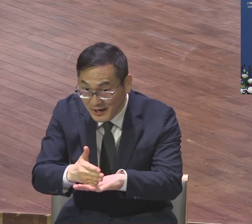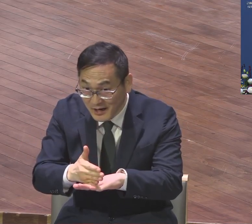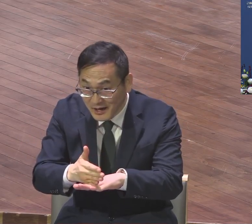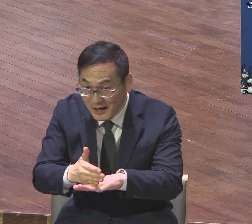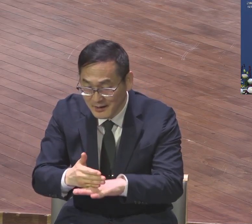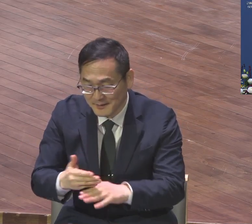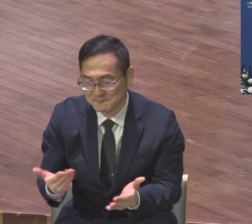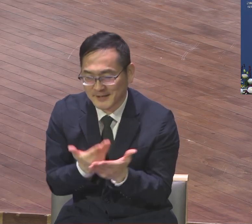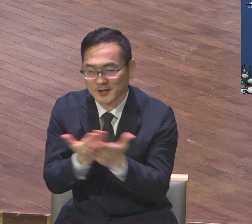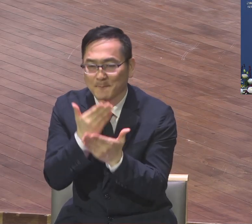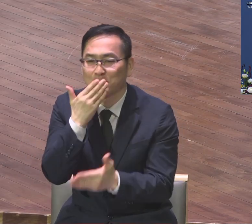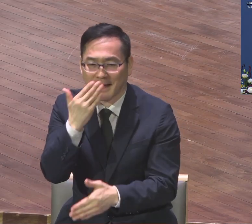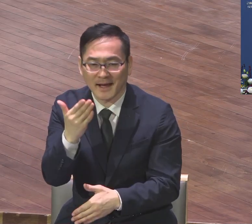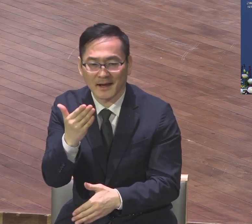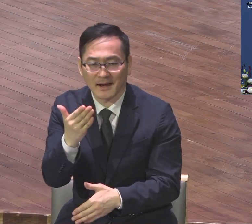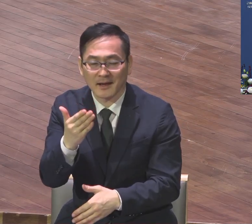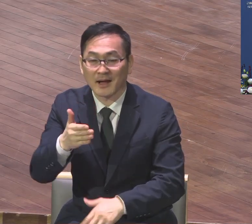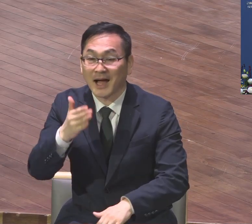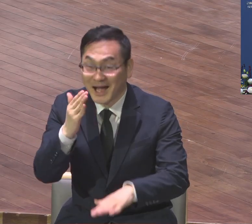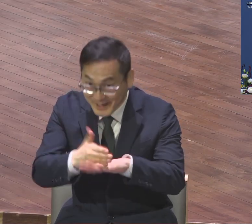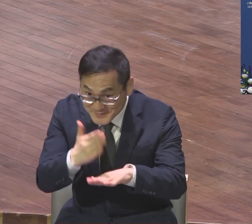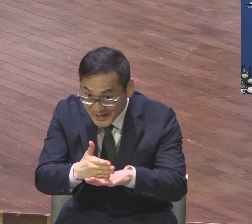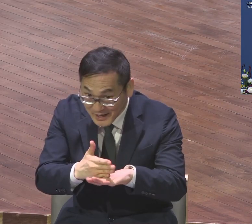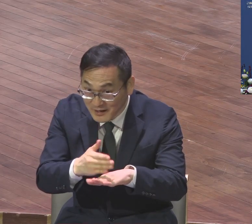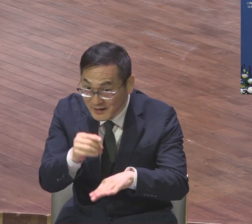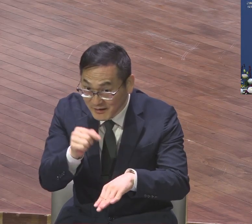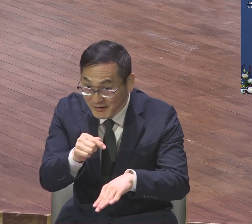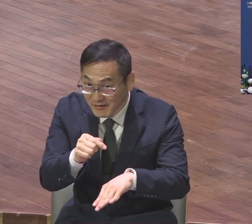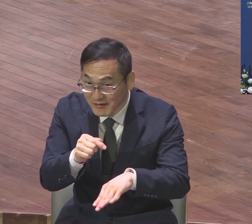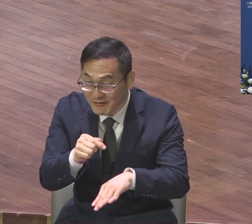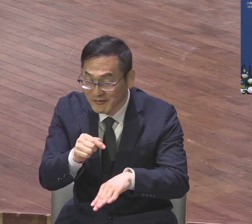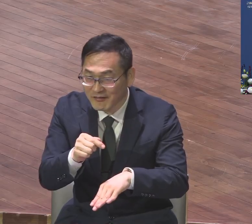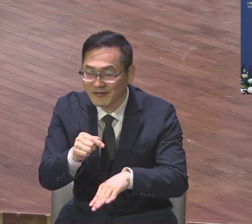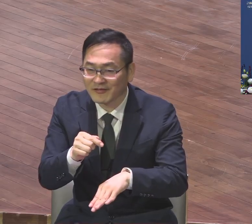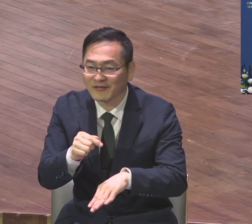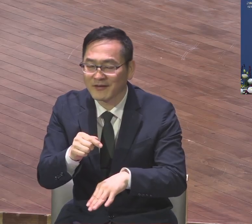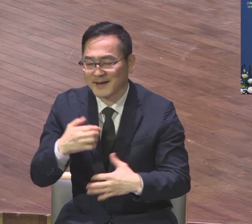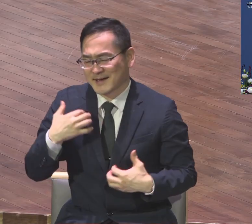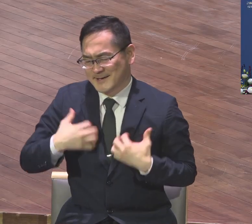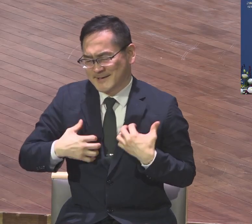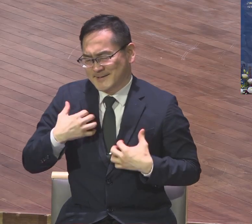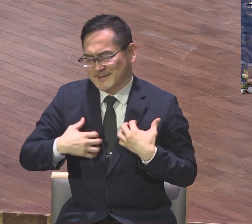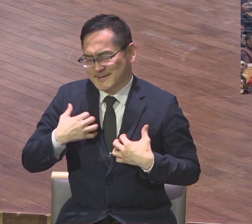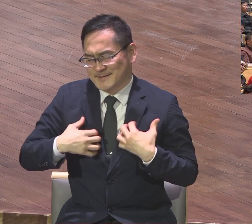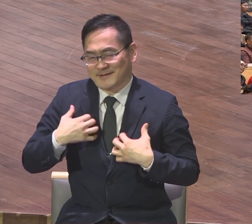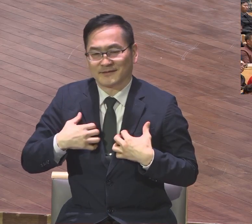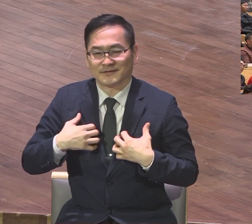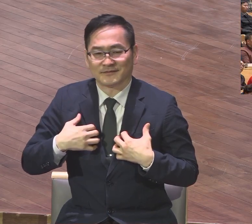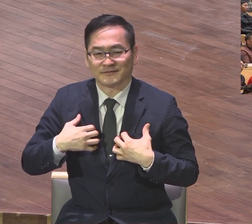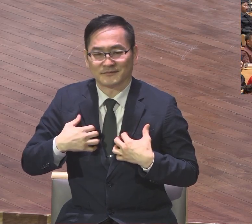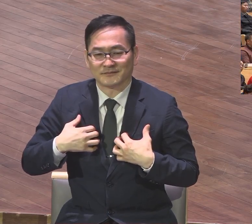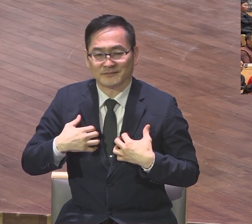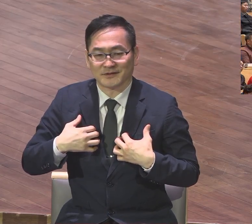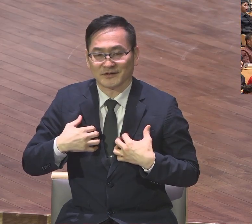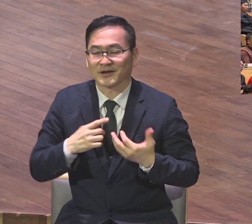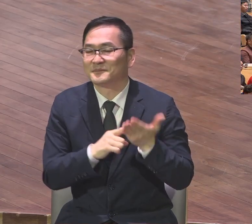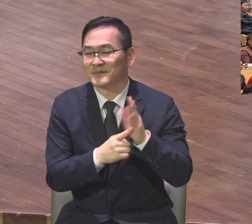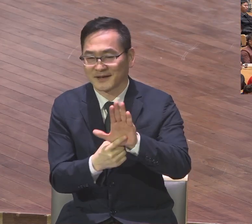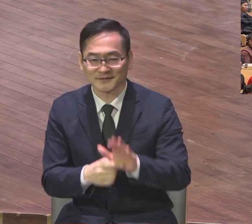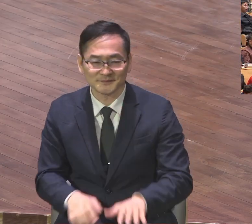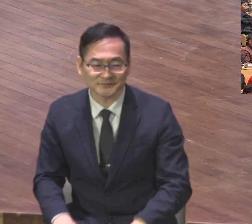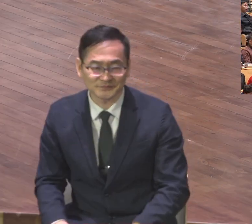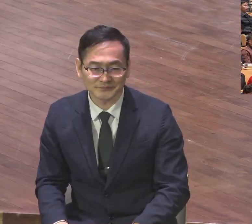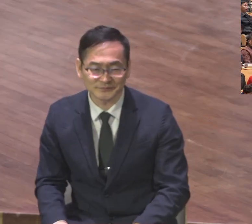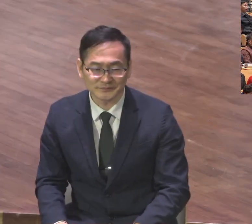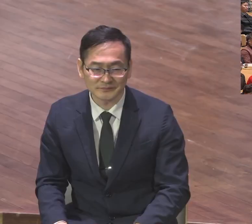그러면 발전한다. 감사하라. 그러면 기쁨이 있다. 한마디로